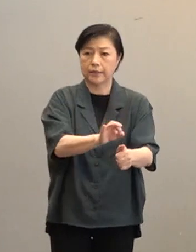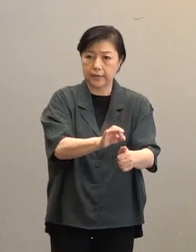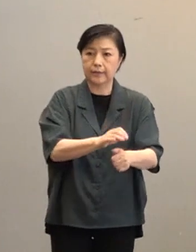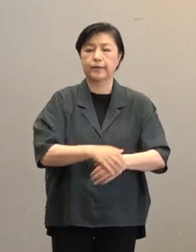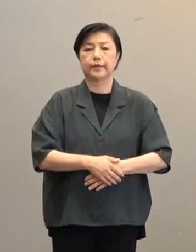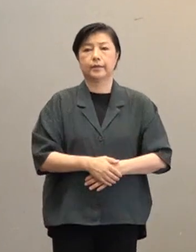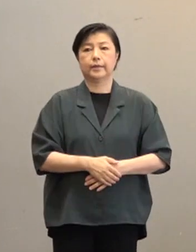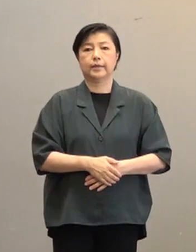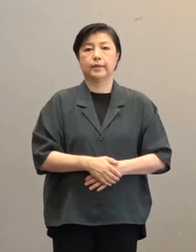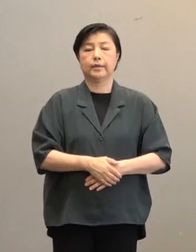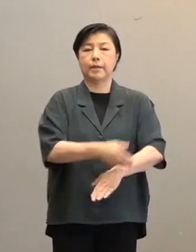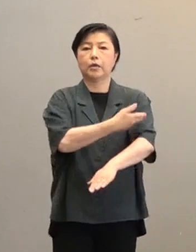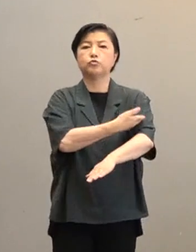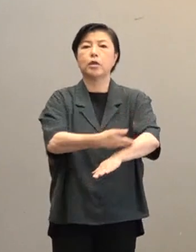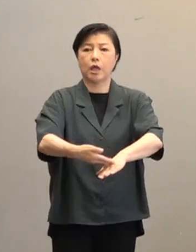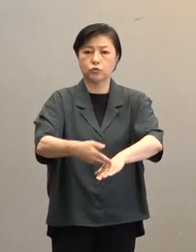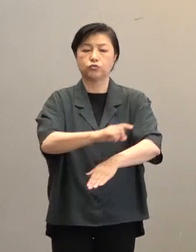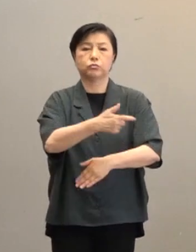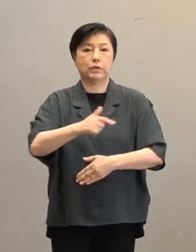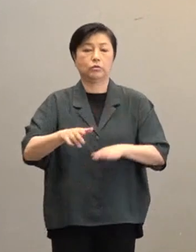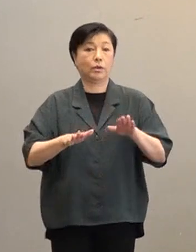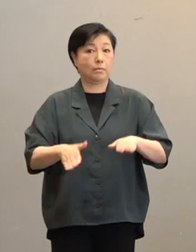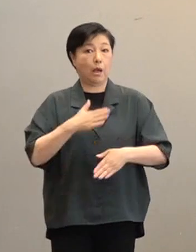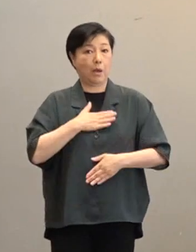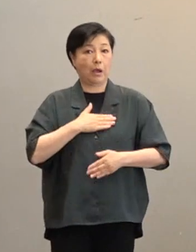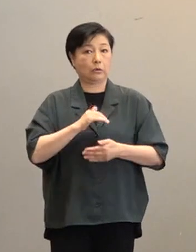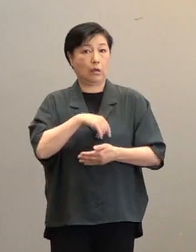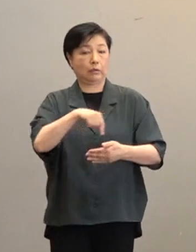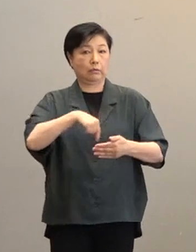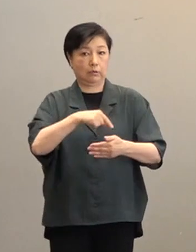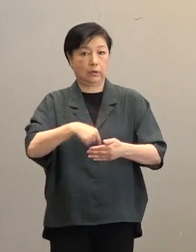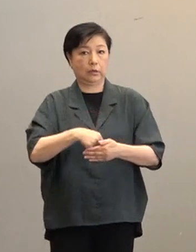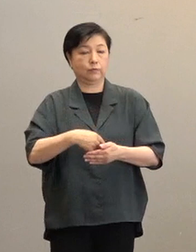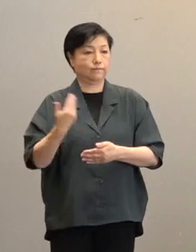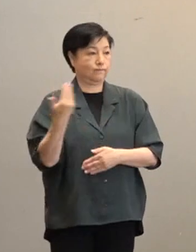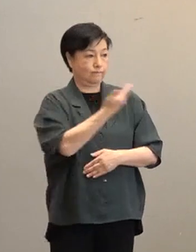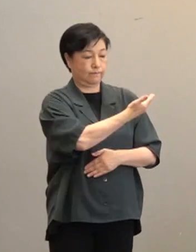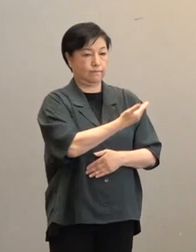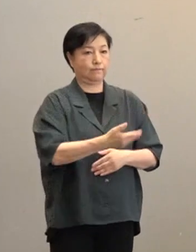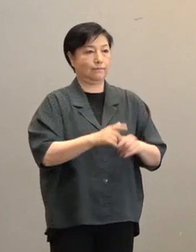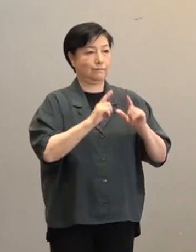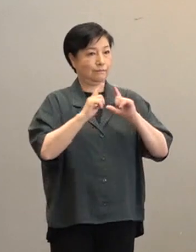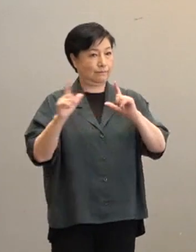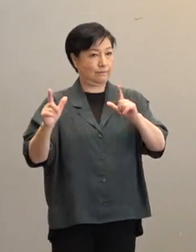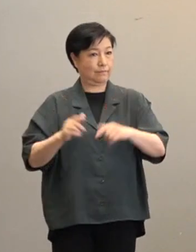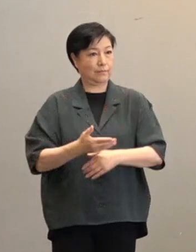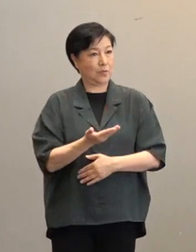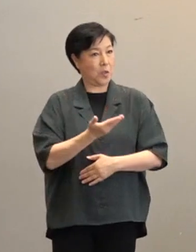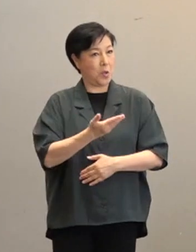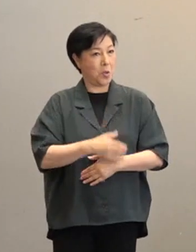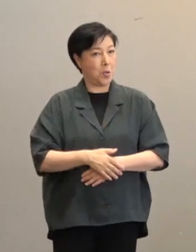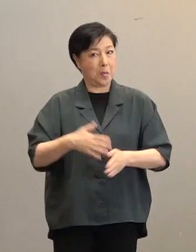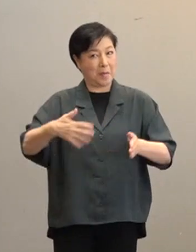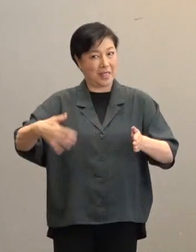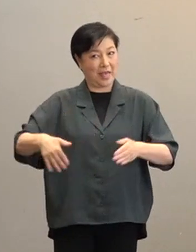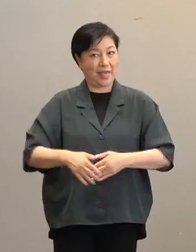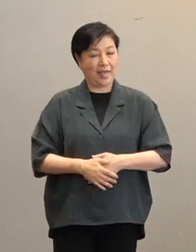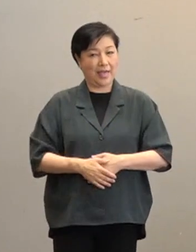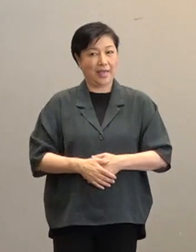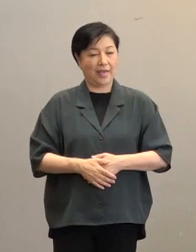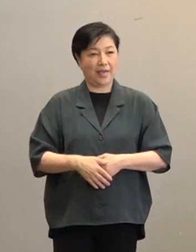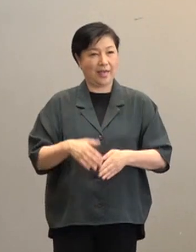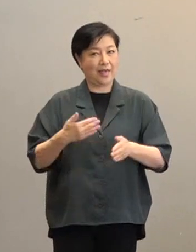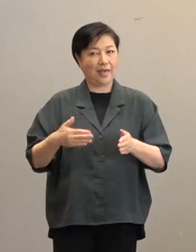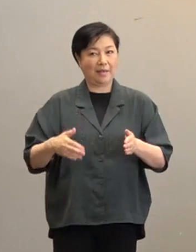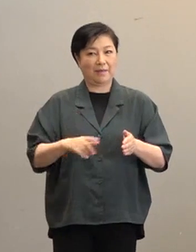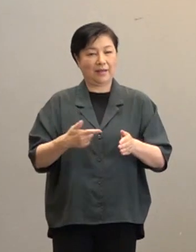あ、スケジュール感など今分かることがあれば教えてください。 どうだろうか。多分まだですね、時期的な